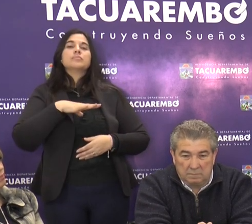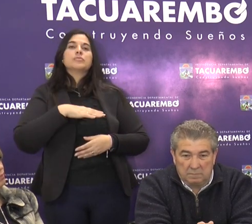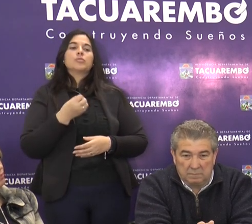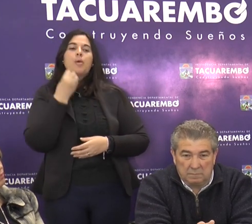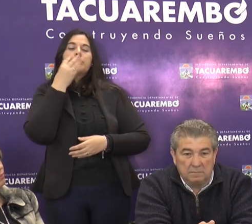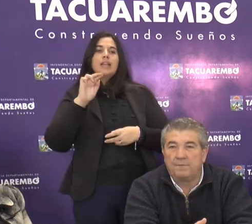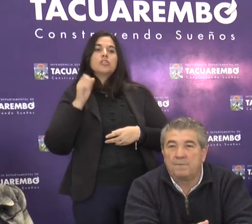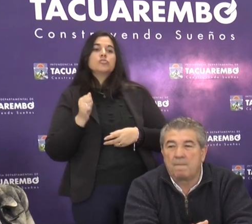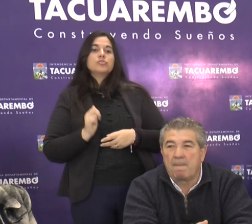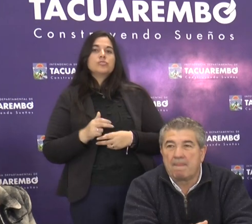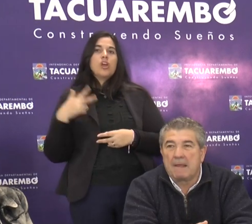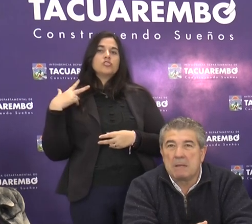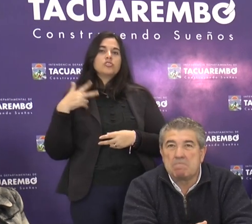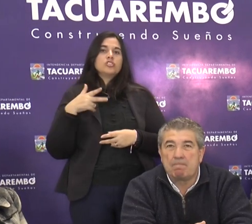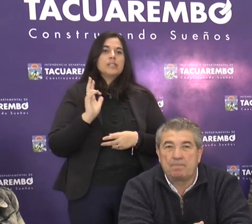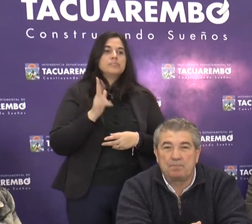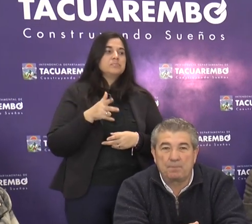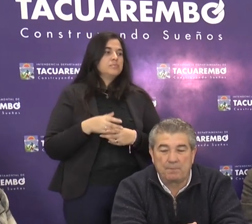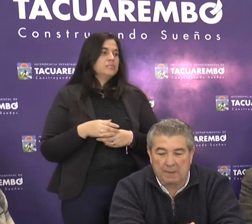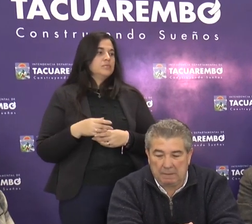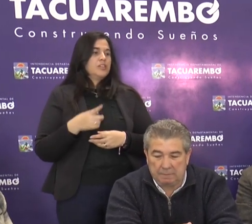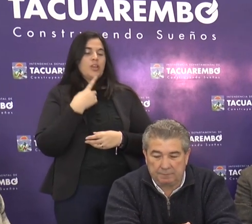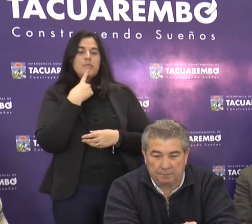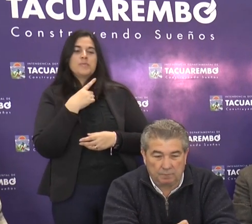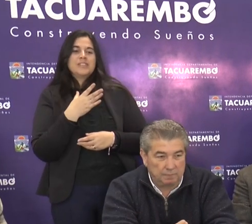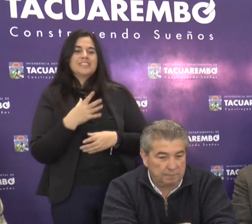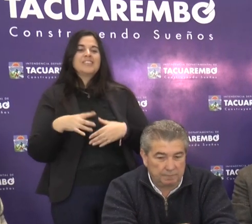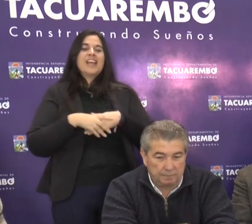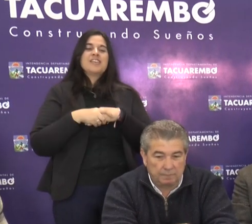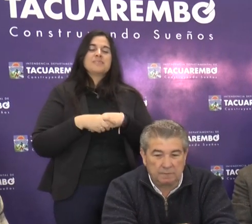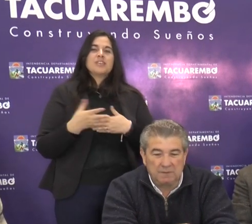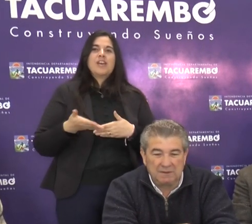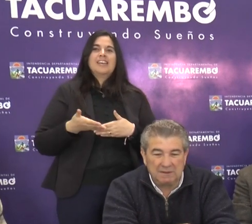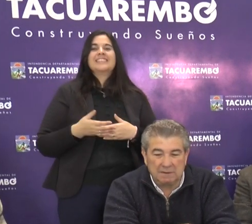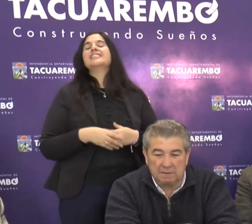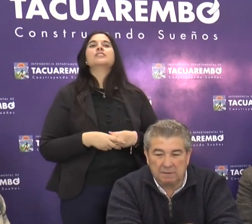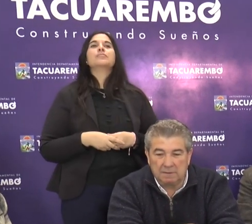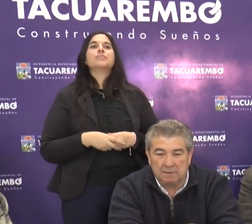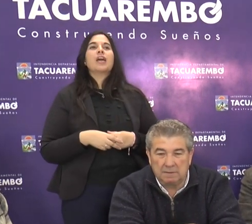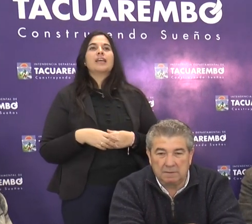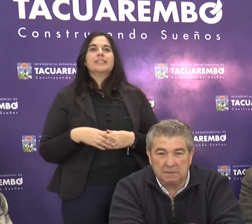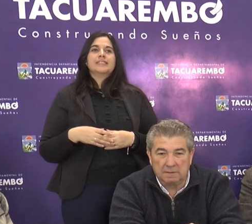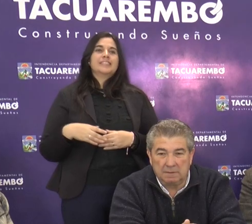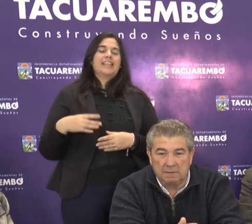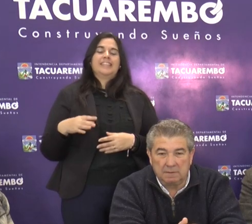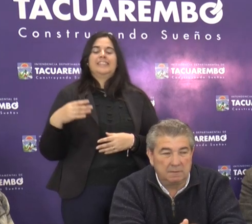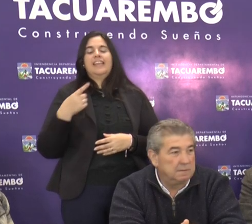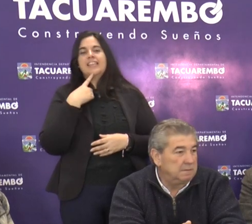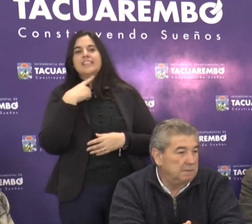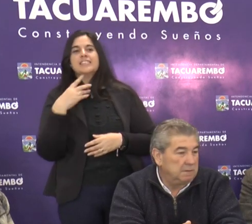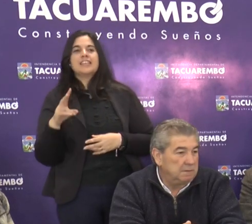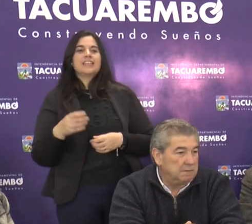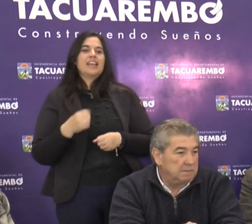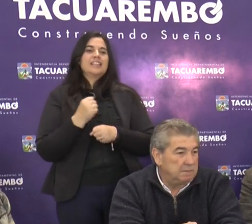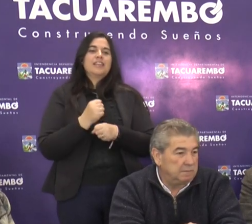mejor calidad de vida. No es como dice acá Daniel Ignacio, un amigo a esta altura, que dice que llevamos sobre nuestras espaldas el tema de